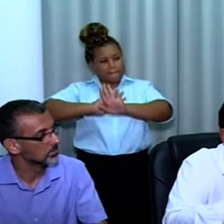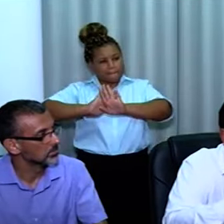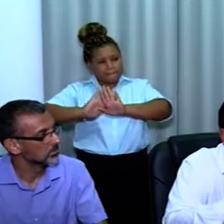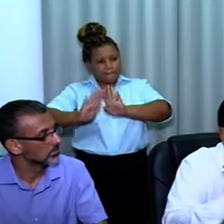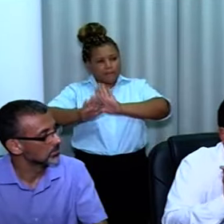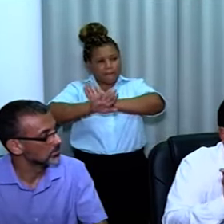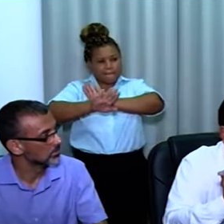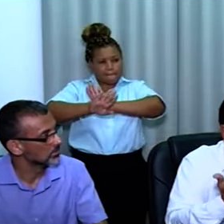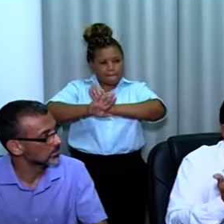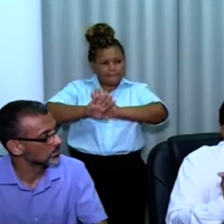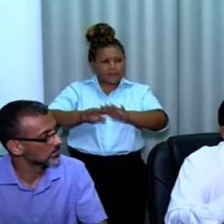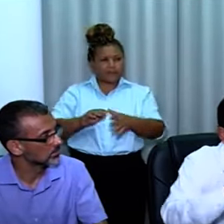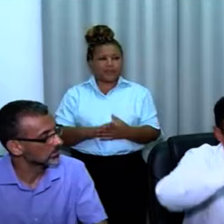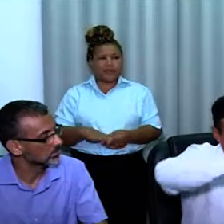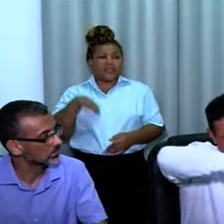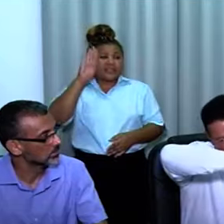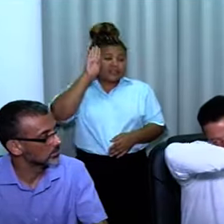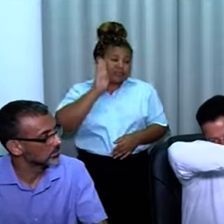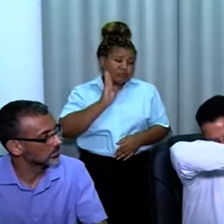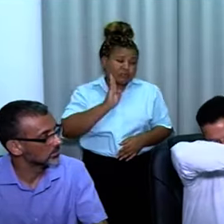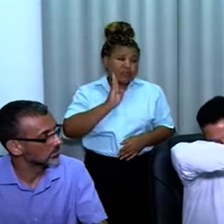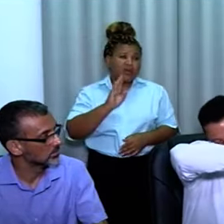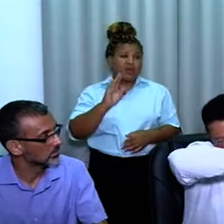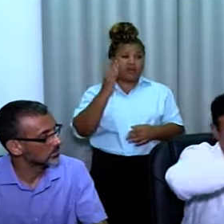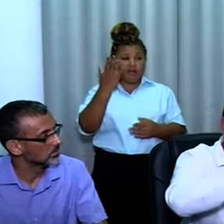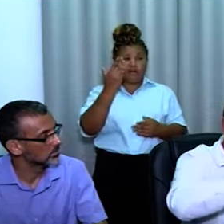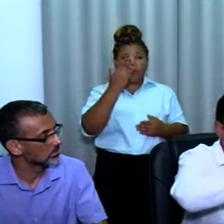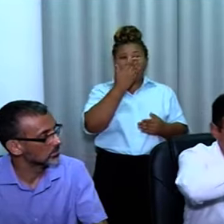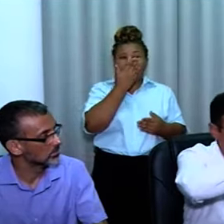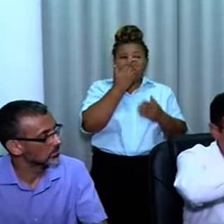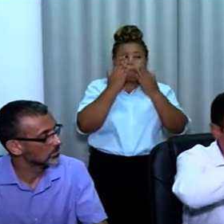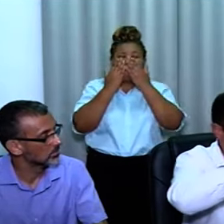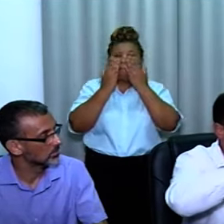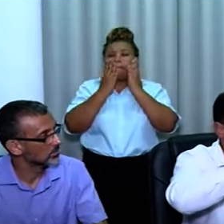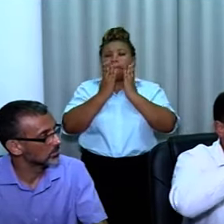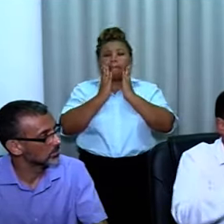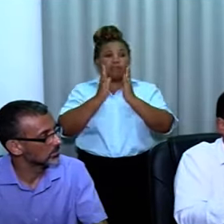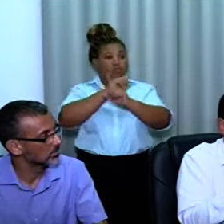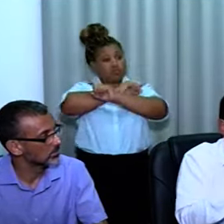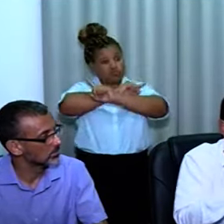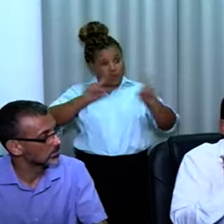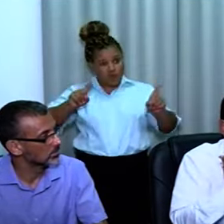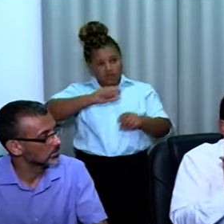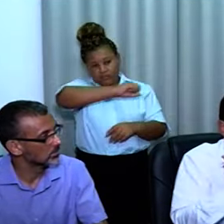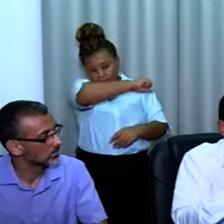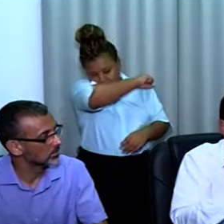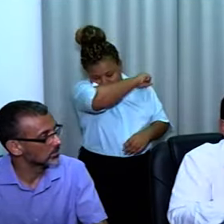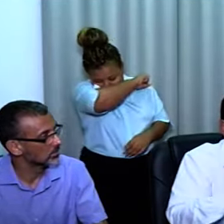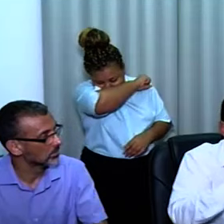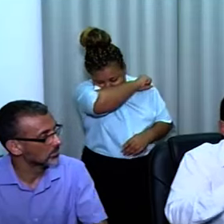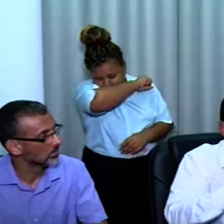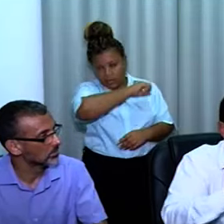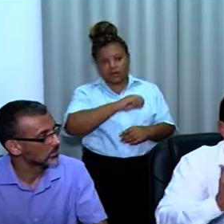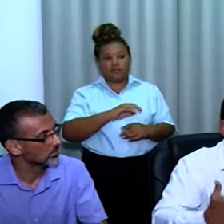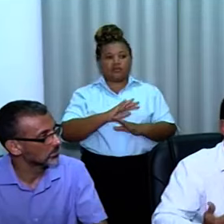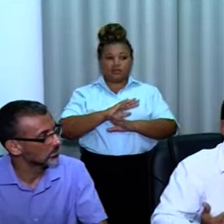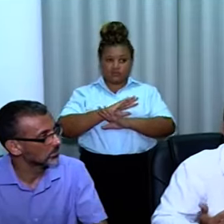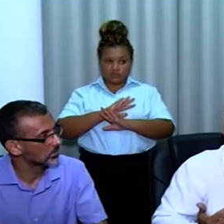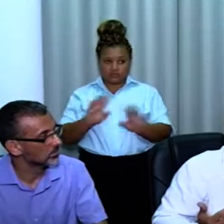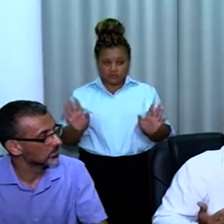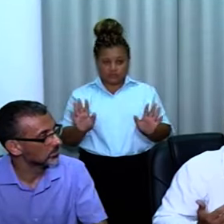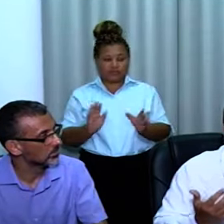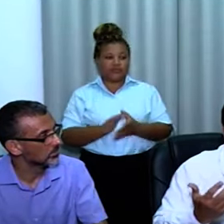figures. Si vous avez tous ces faits, de toute façon, servir ou derrière, ou les bras, mais de toute façon, pour faire, c'est moi pas faute lames ou figures.